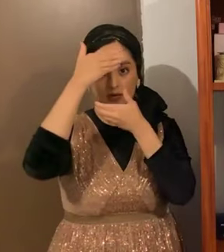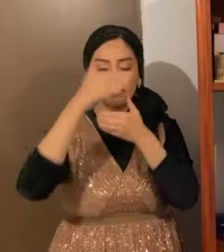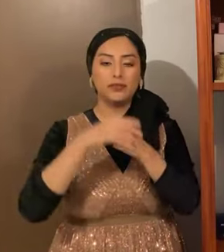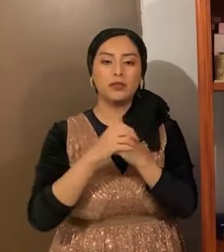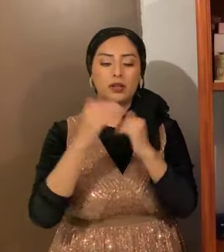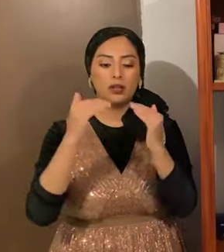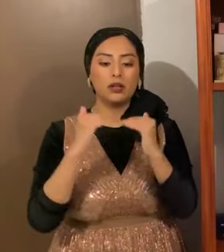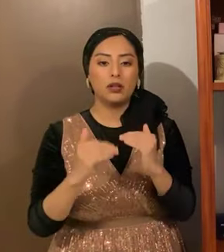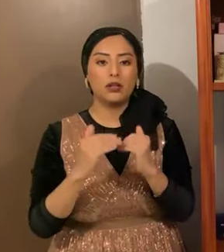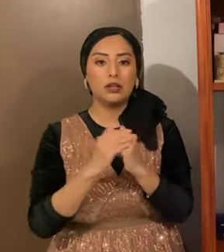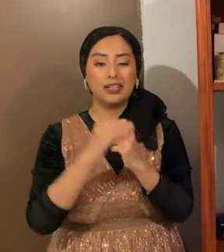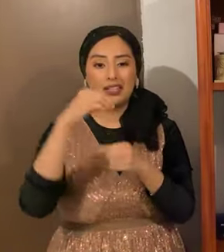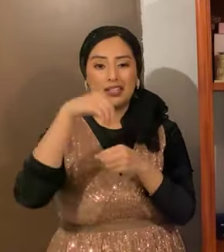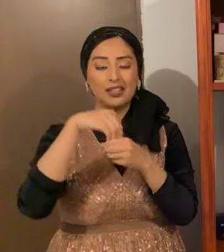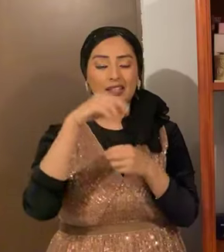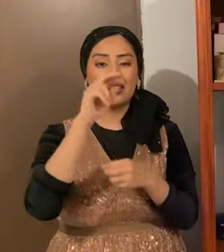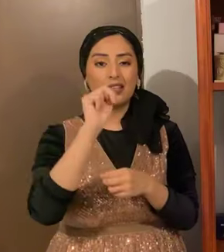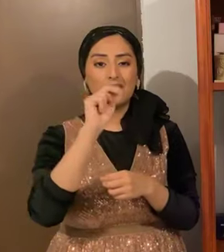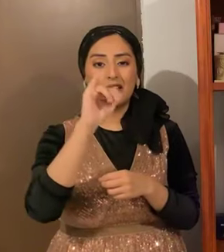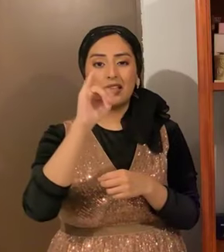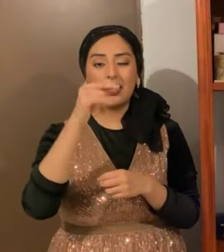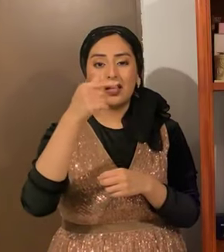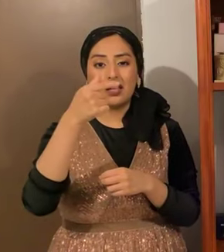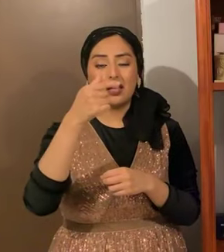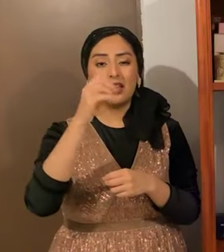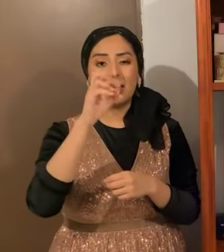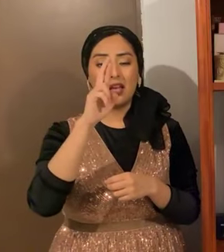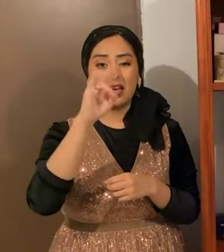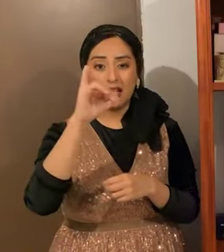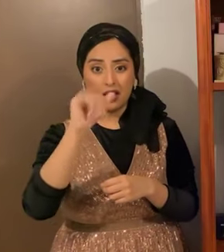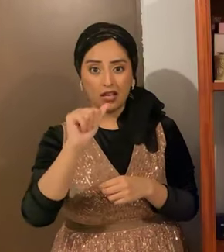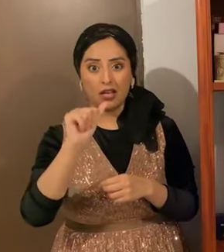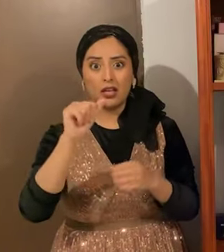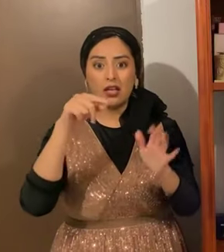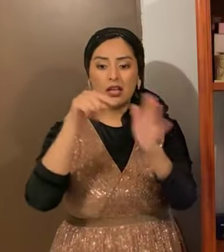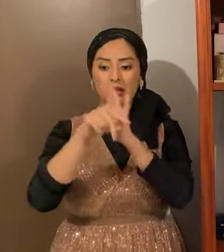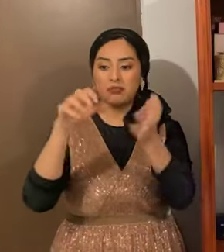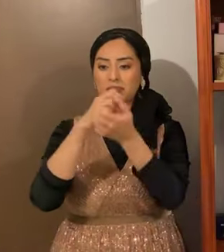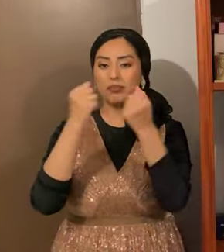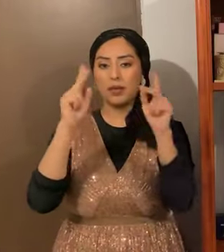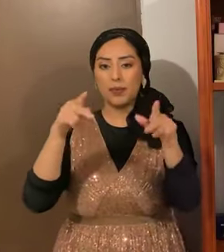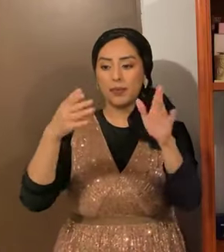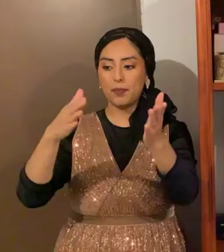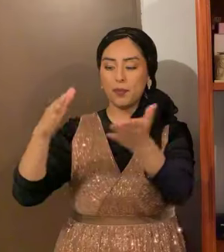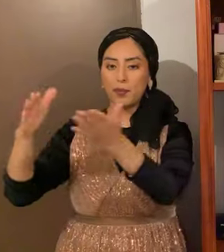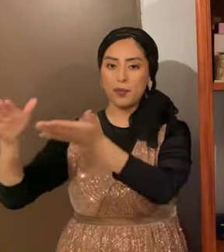Masacre yihadista en Nigeria. ¿Sí? Vean la fecha, 6 de febrero.